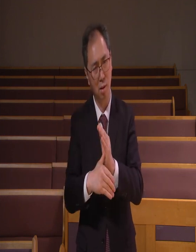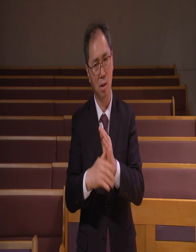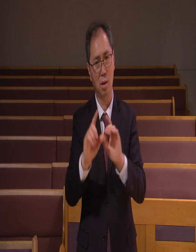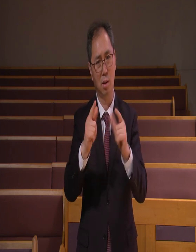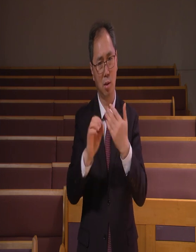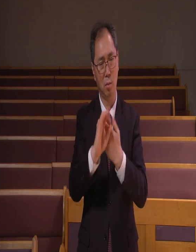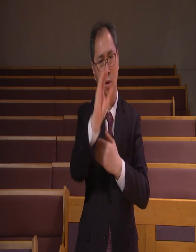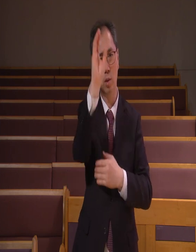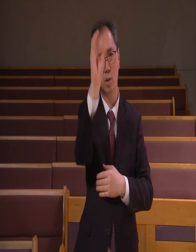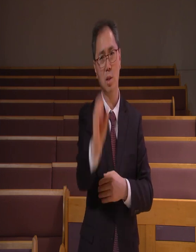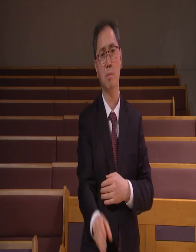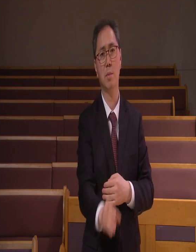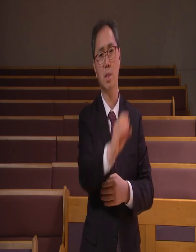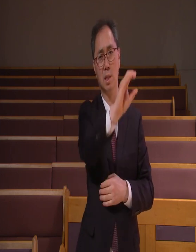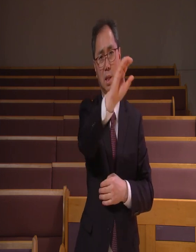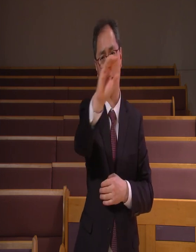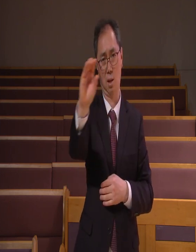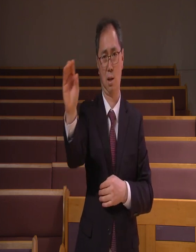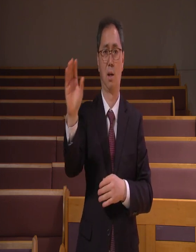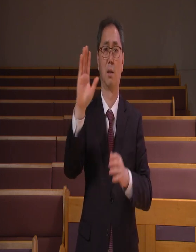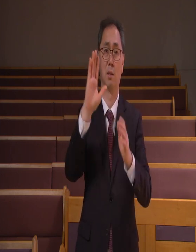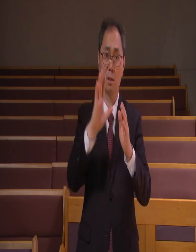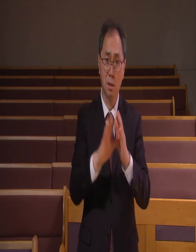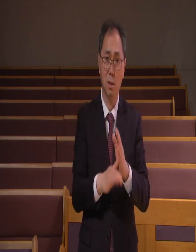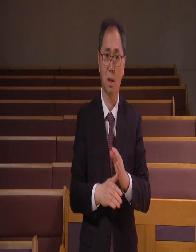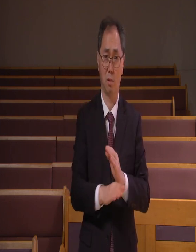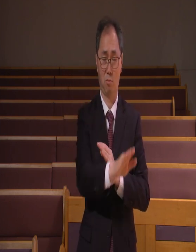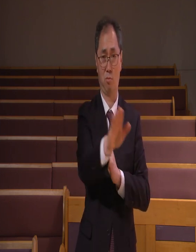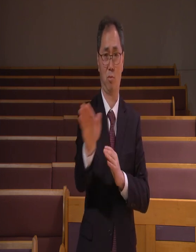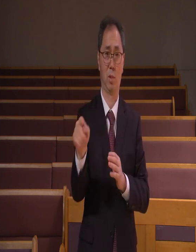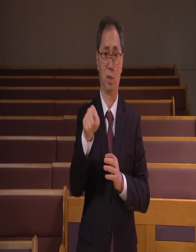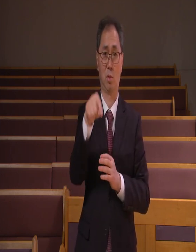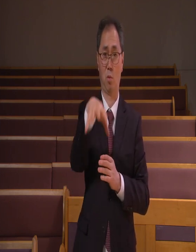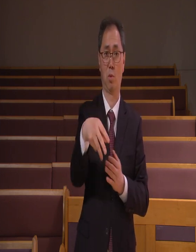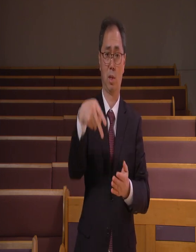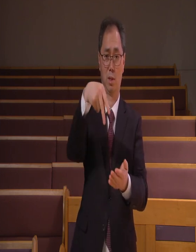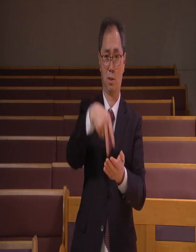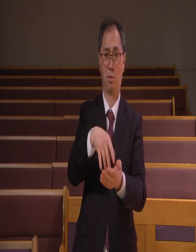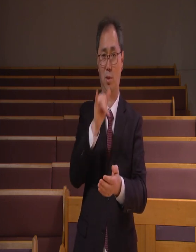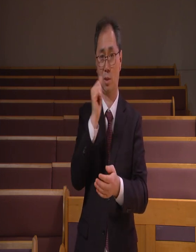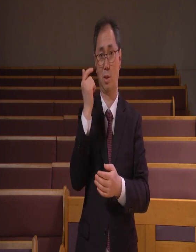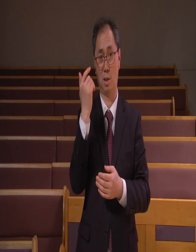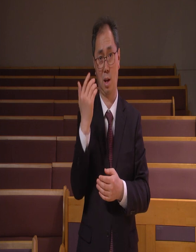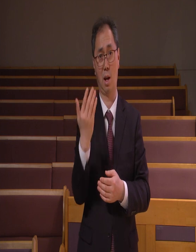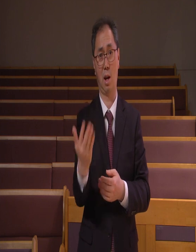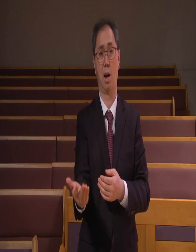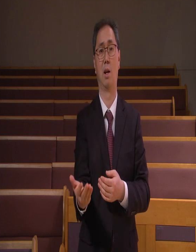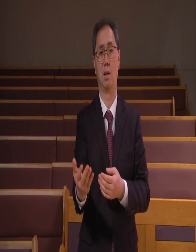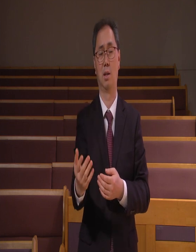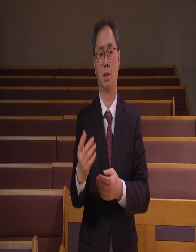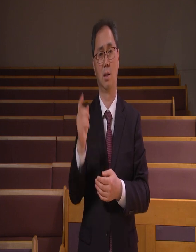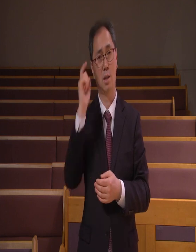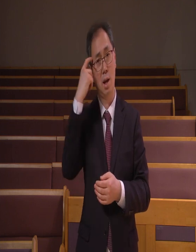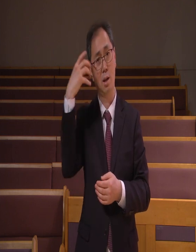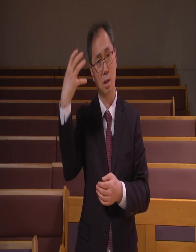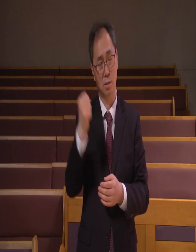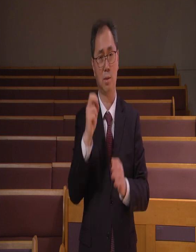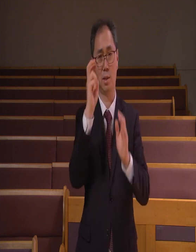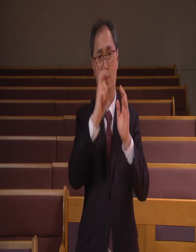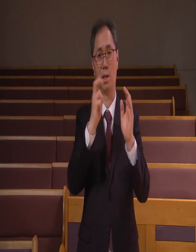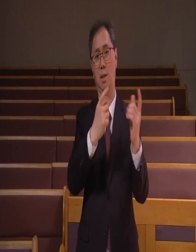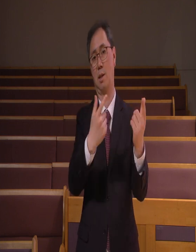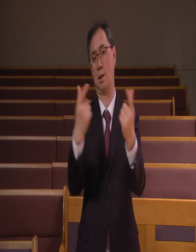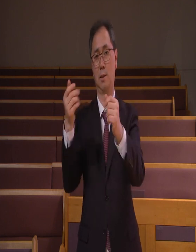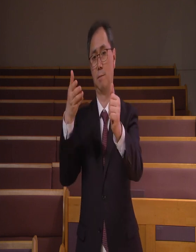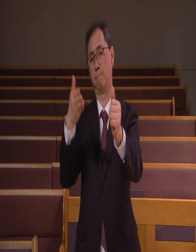십자가 진 그때에 우리 시간 이 한 주 동안 주께서 주신 말씀을